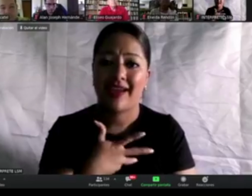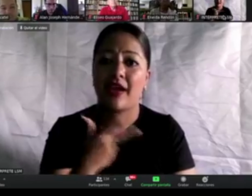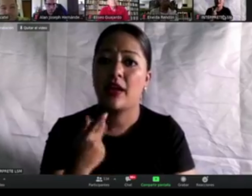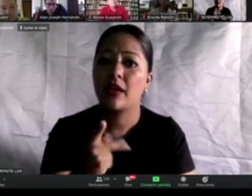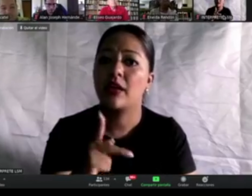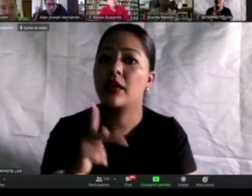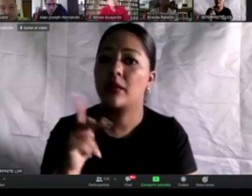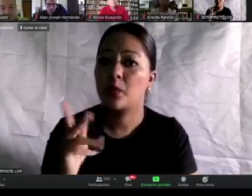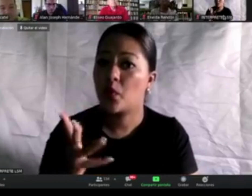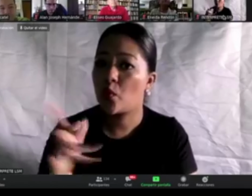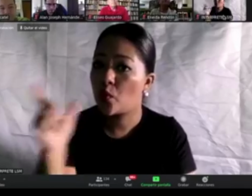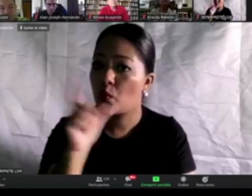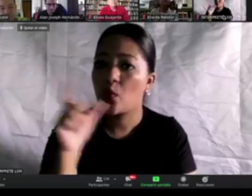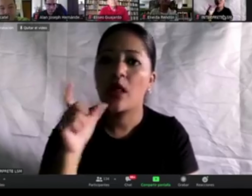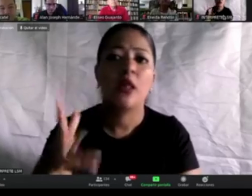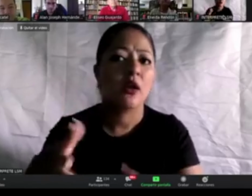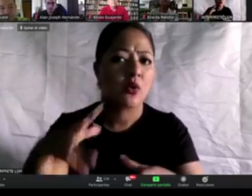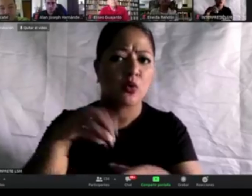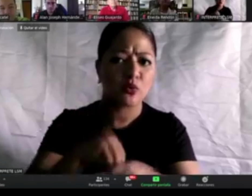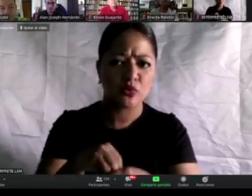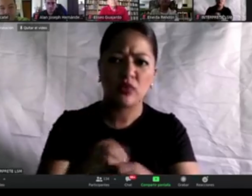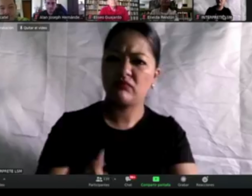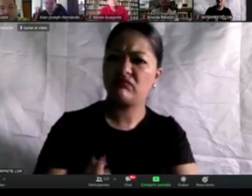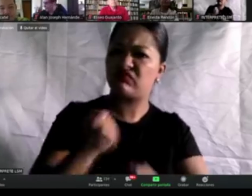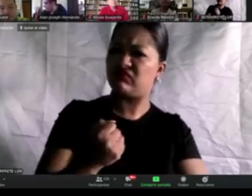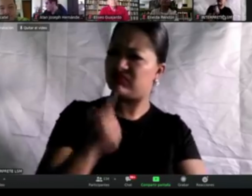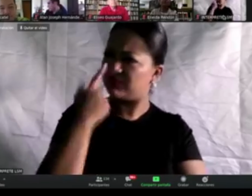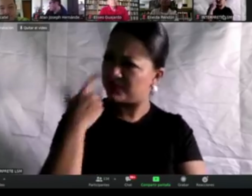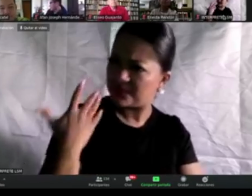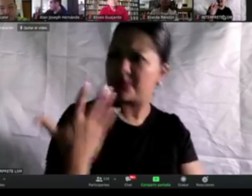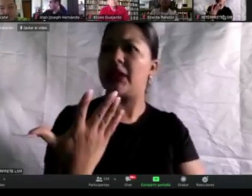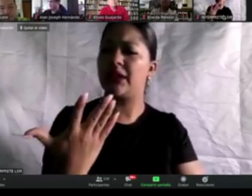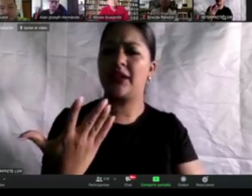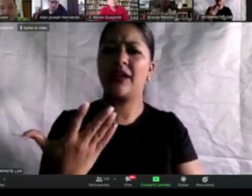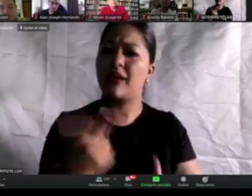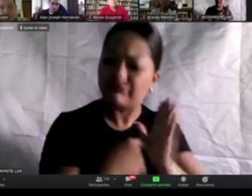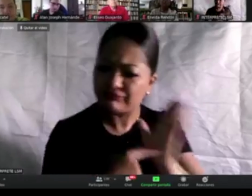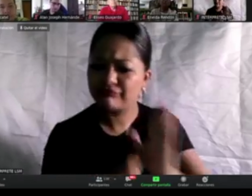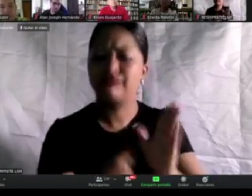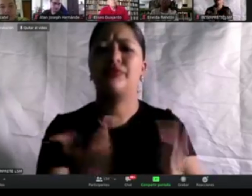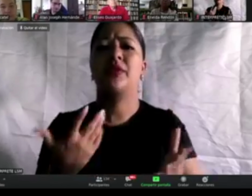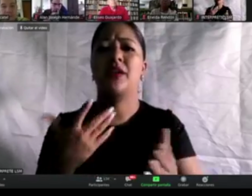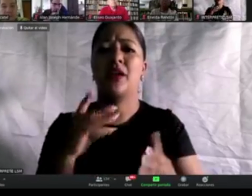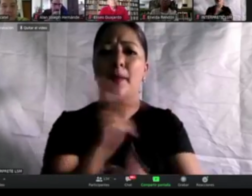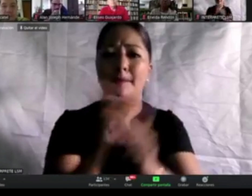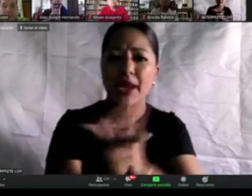banderas de inclusión banderas de diversidad dentro de las instituciones de educación superior y que sean cada vez más visibles y